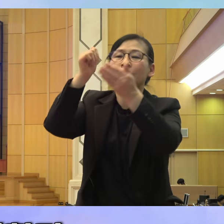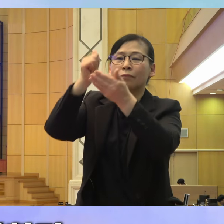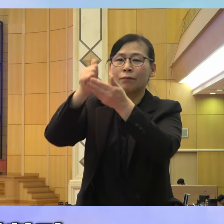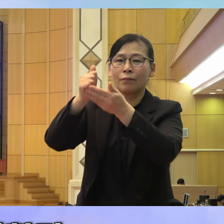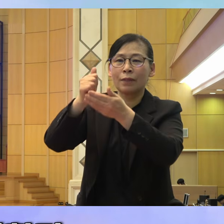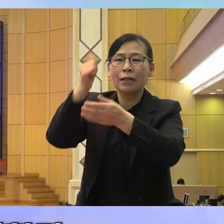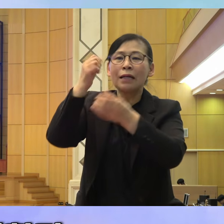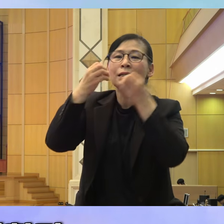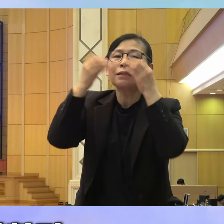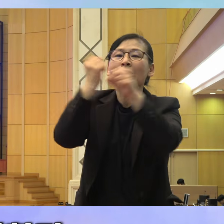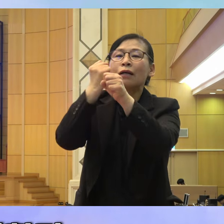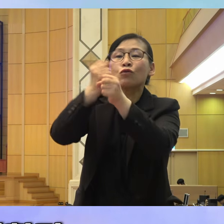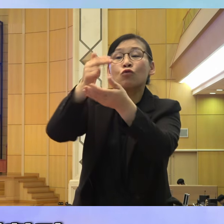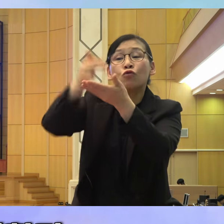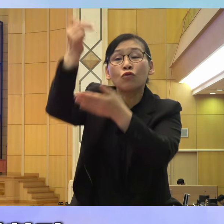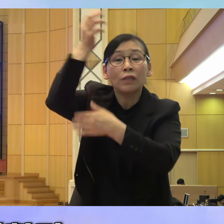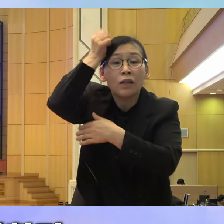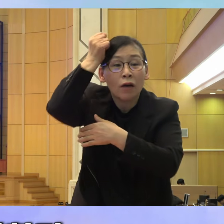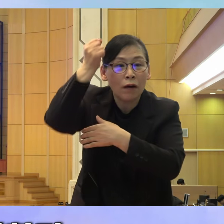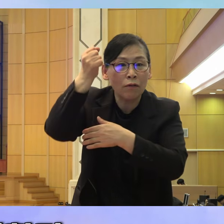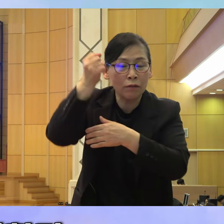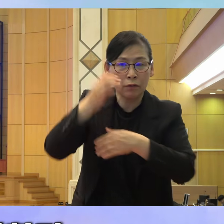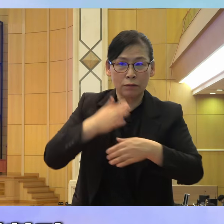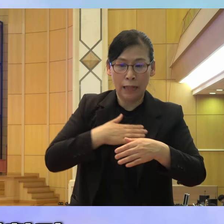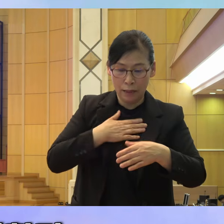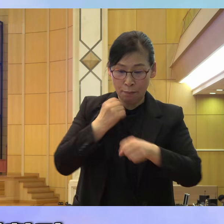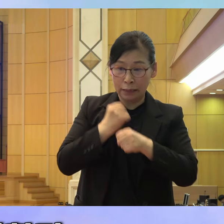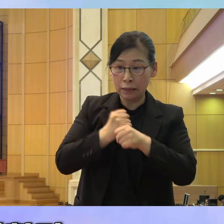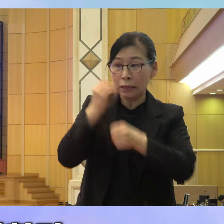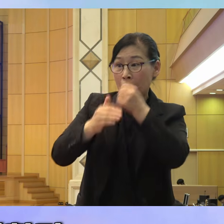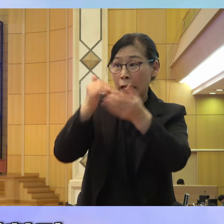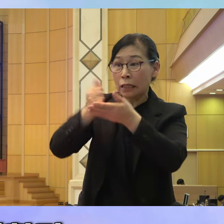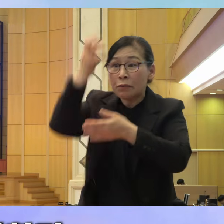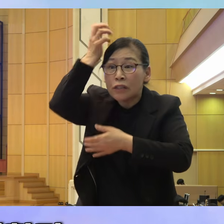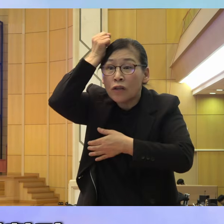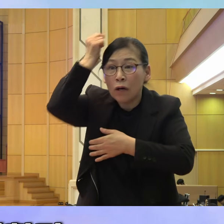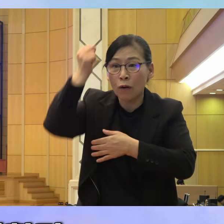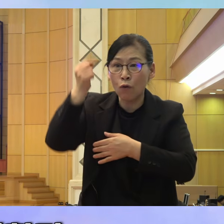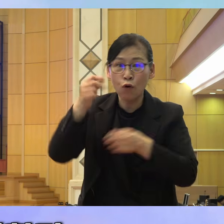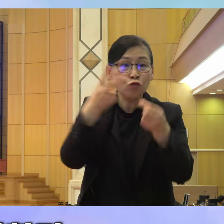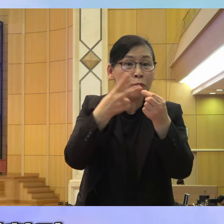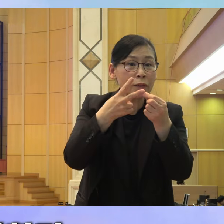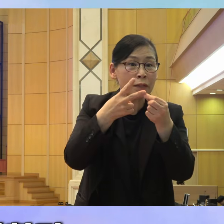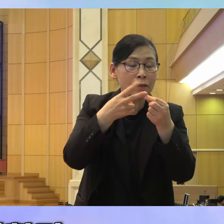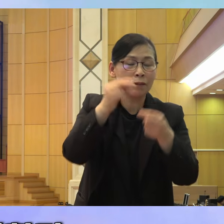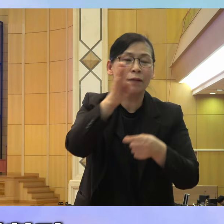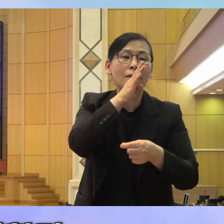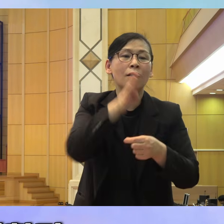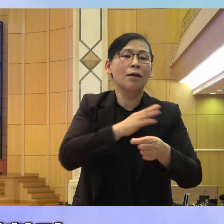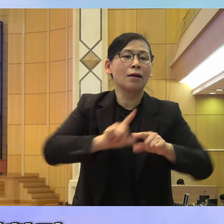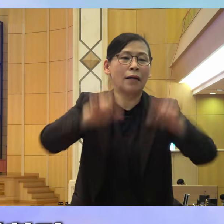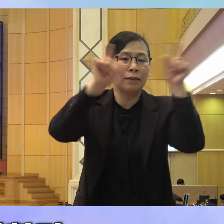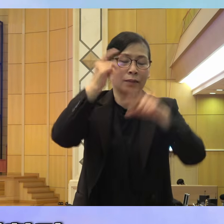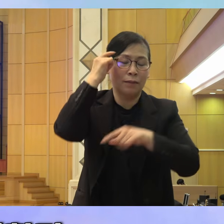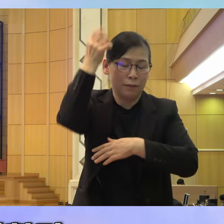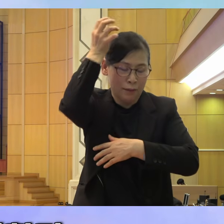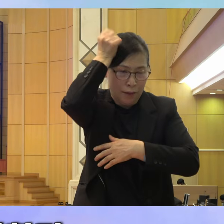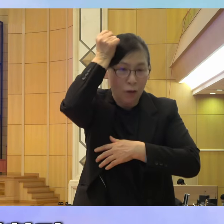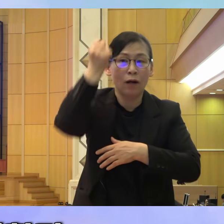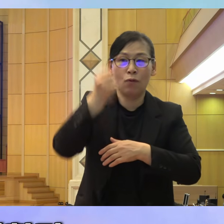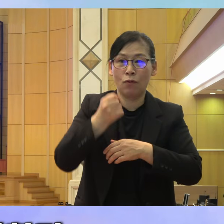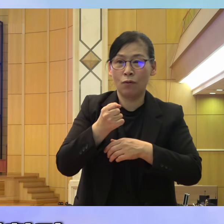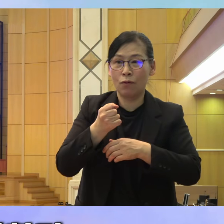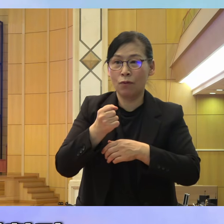까먹었어. 창조주를 기억하라고 그렇게 말했는데, 흙으로 간다, 저승 간다, 낙원 간다. 그러기